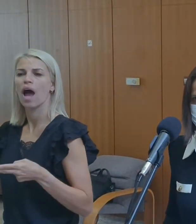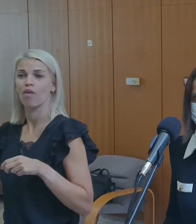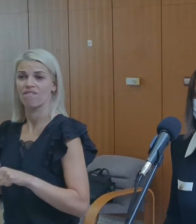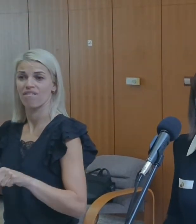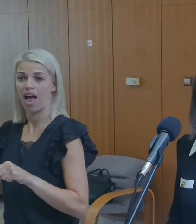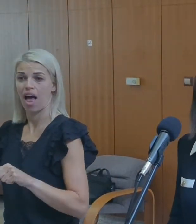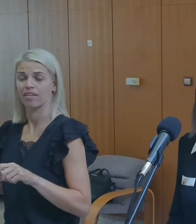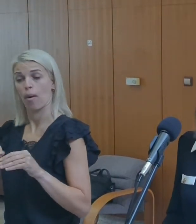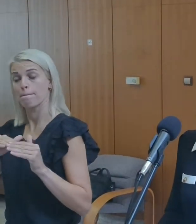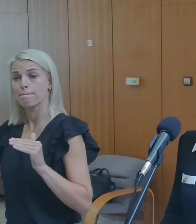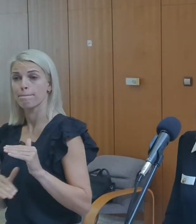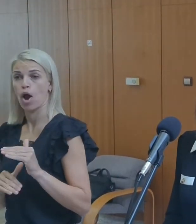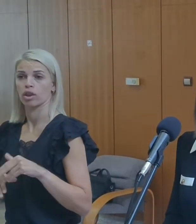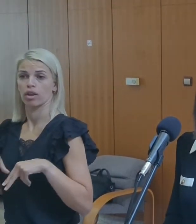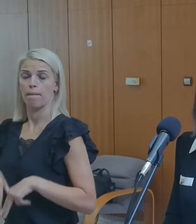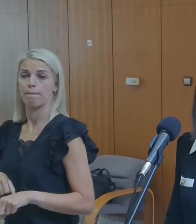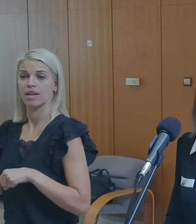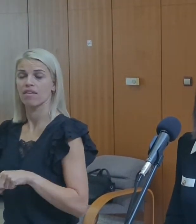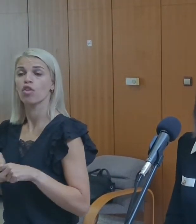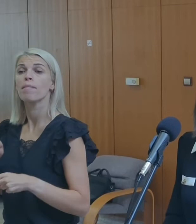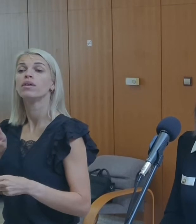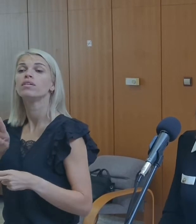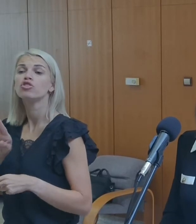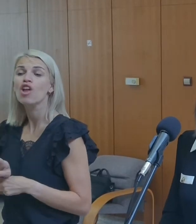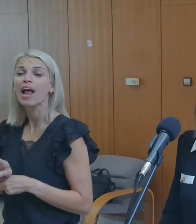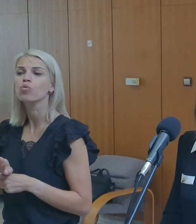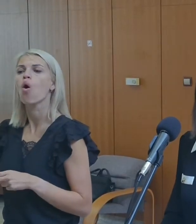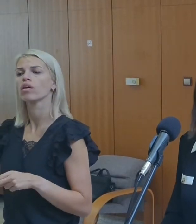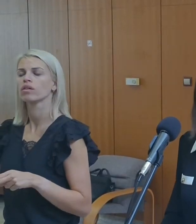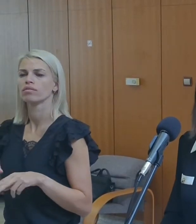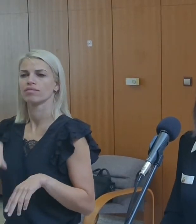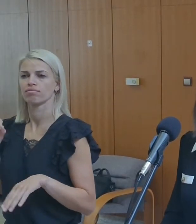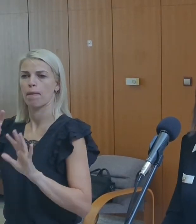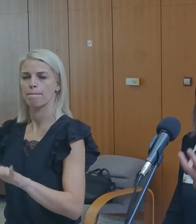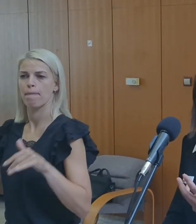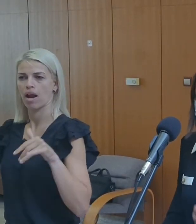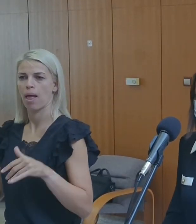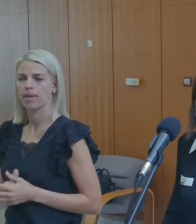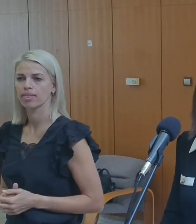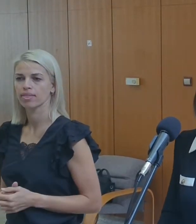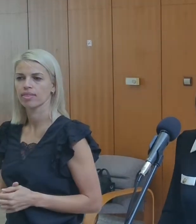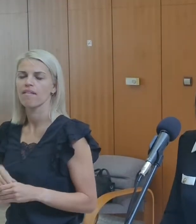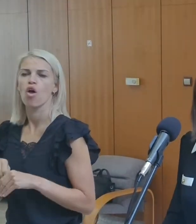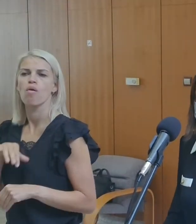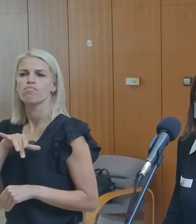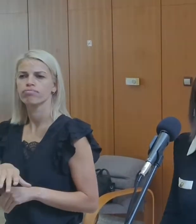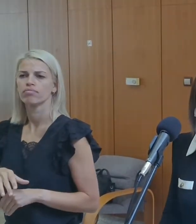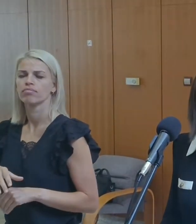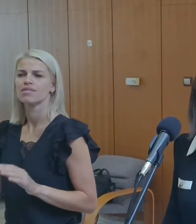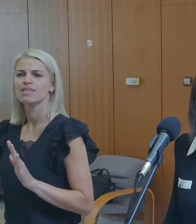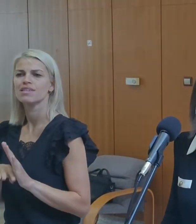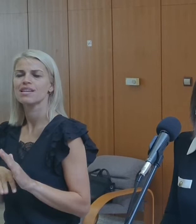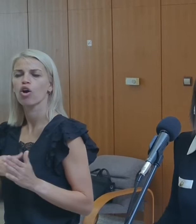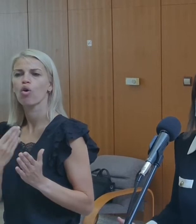by štatutára volil parlament. To znamená, že bolo by tam zapojená aj zákonodárna moc a bolo by to napríklad